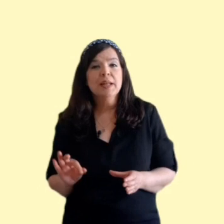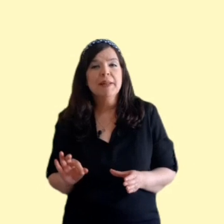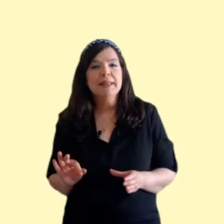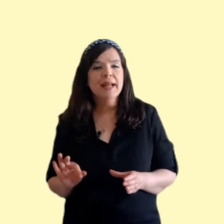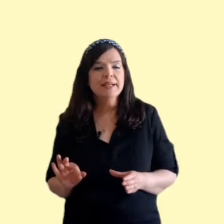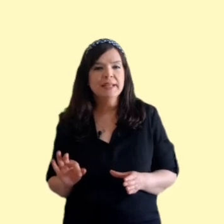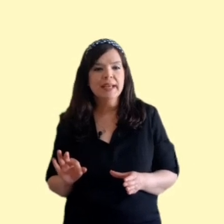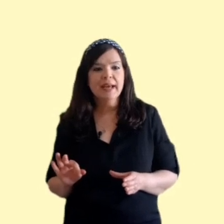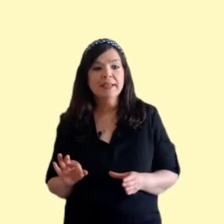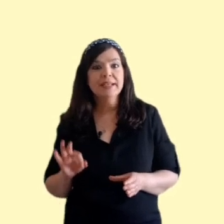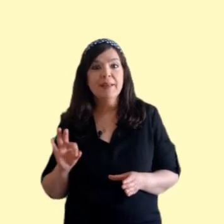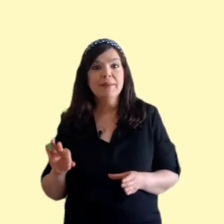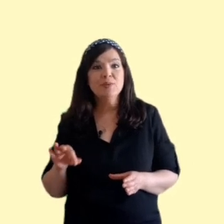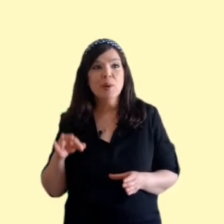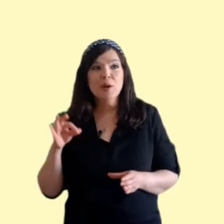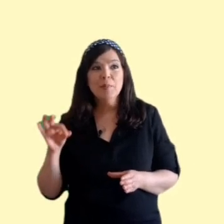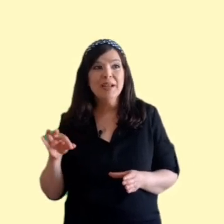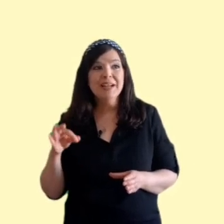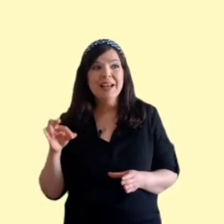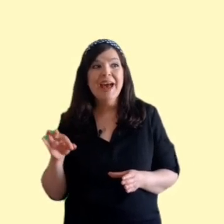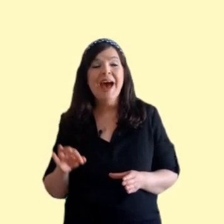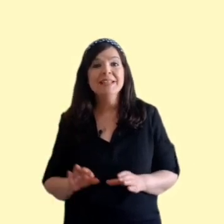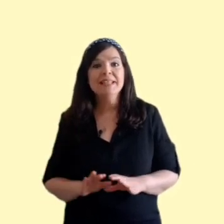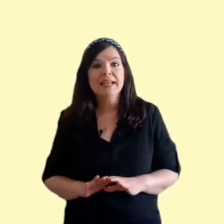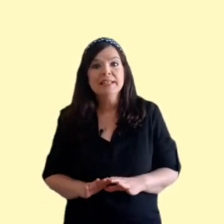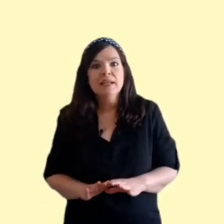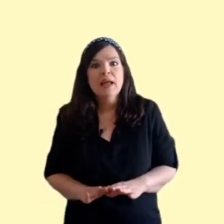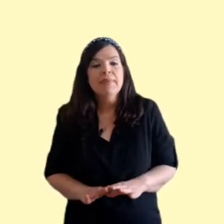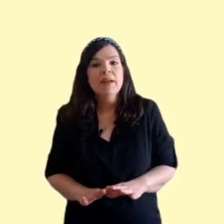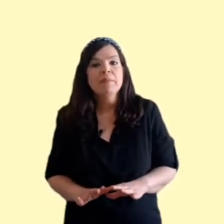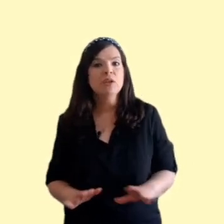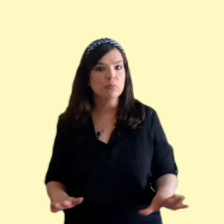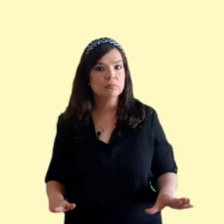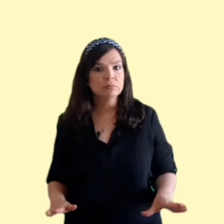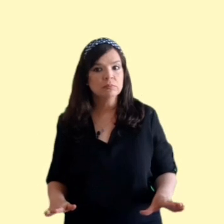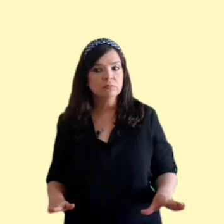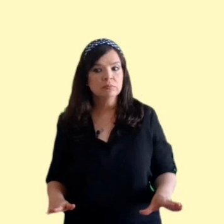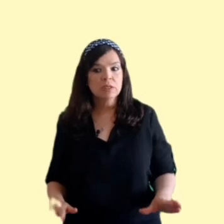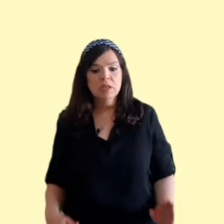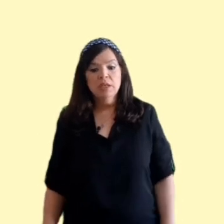como estaba tan rica, se la empezó a comer hasta que se la terminó.